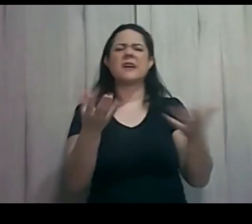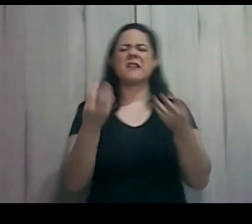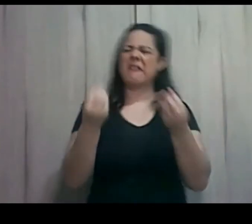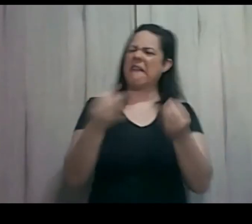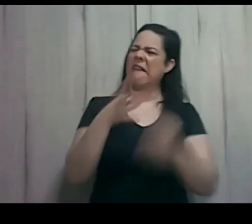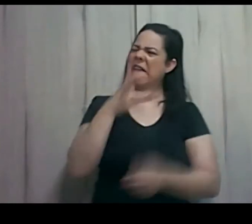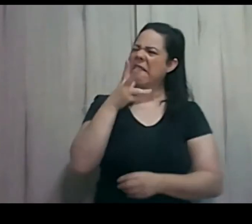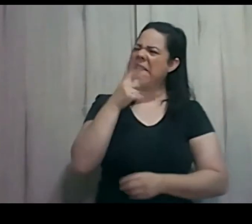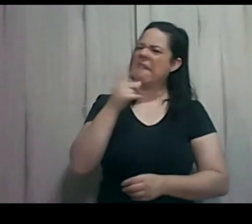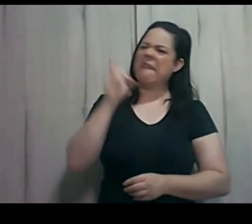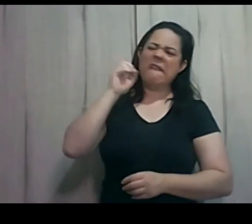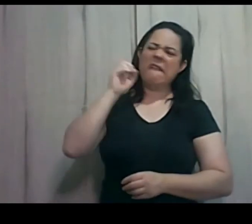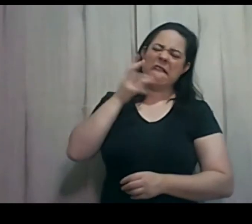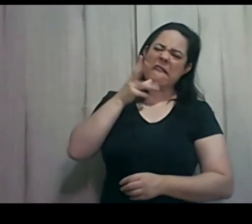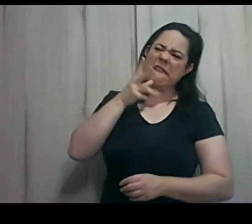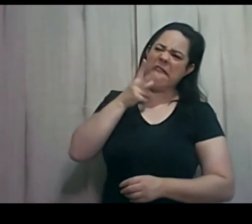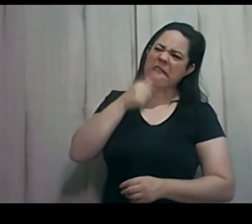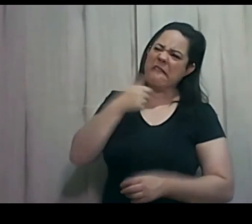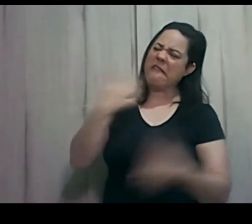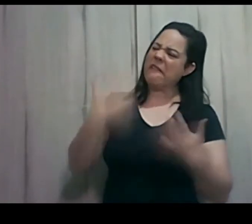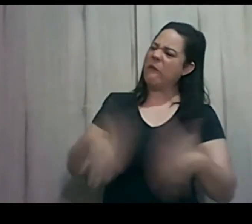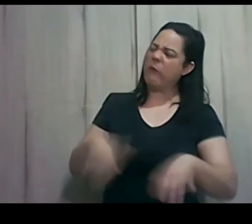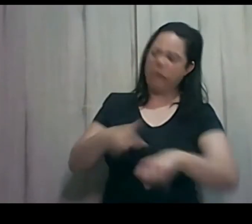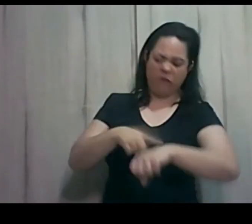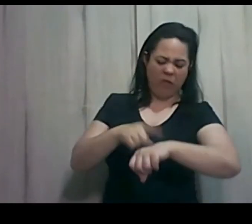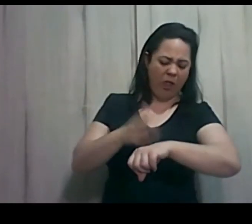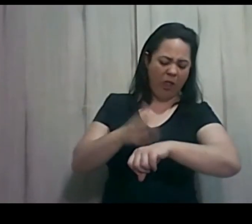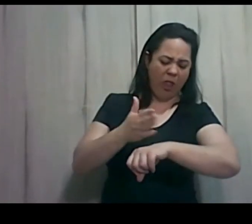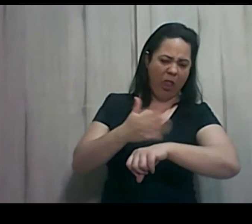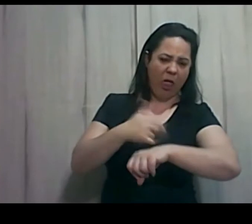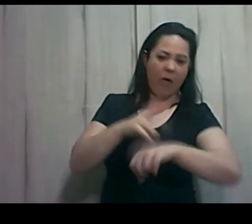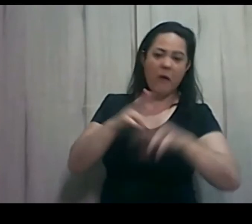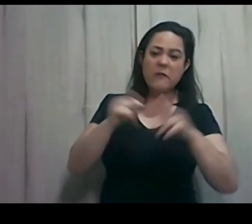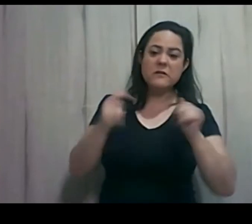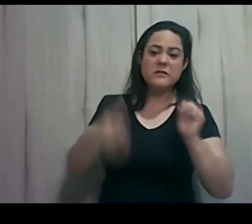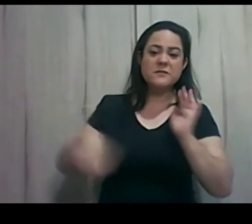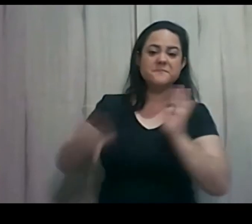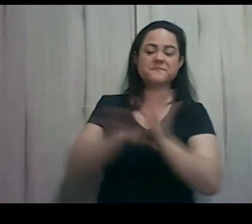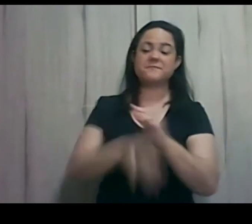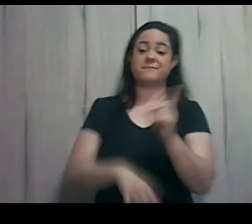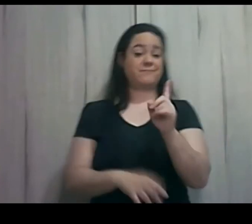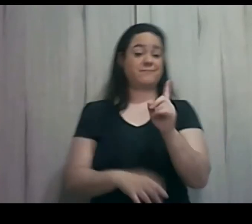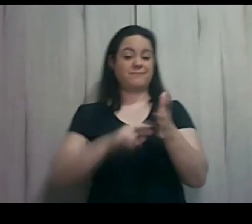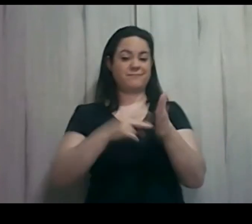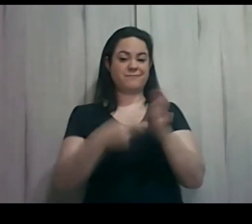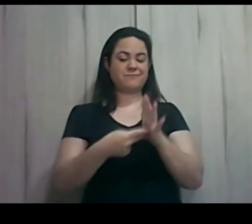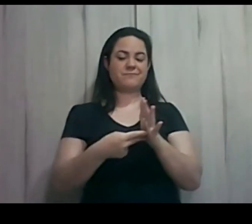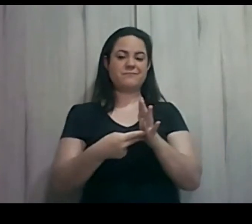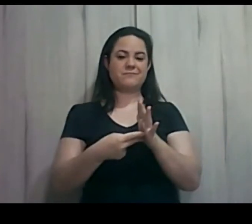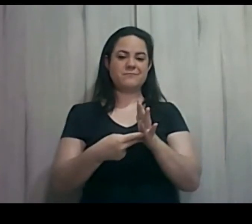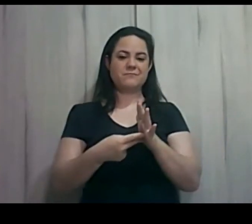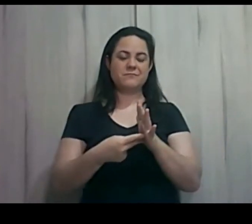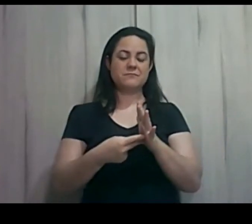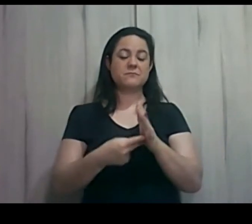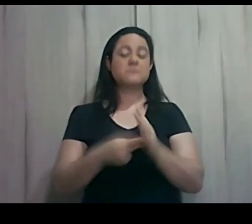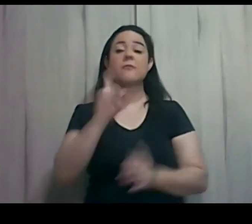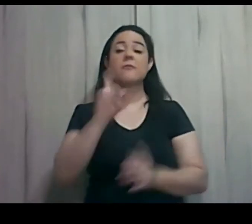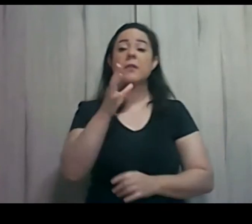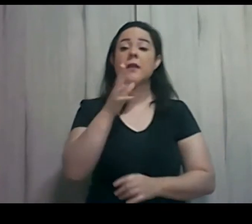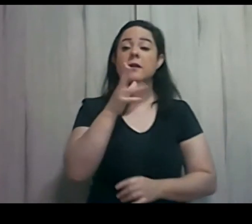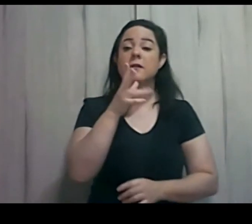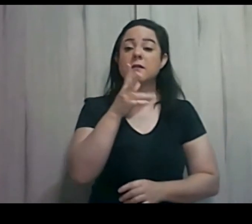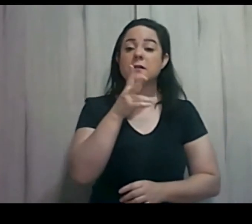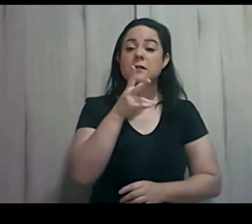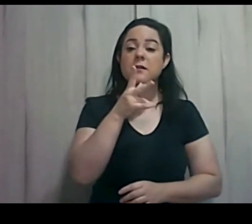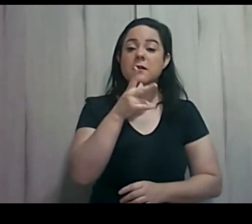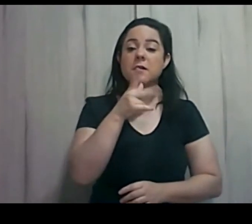esse negócio? O tempo não passa, não chega nunca. Não, não é isso não. Não demora, venho